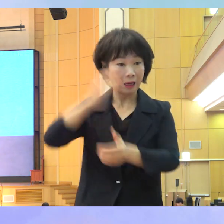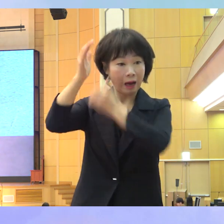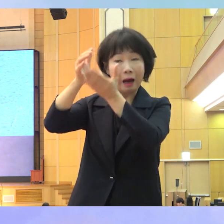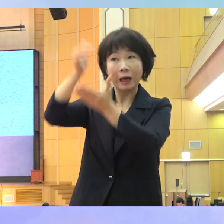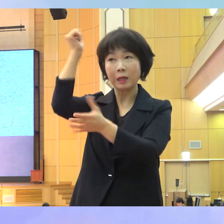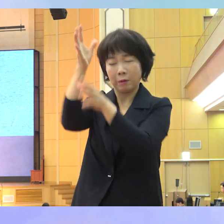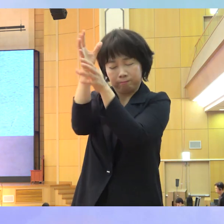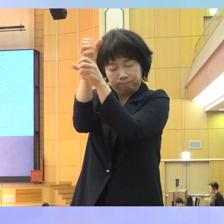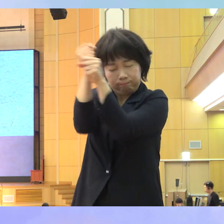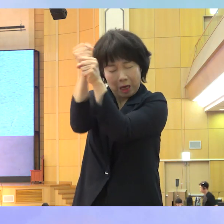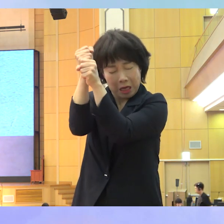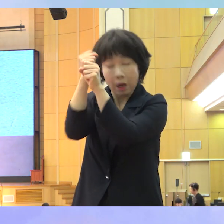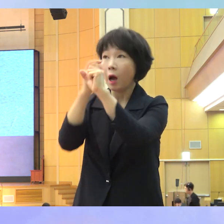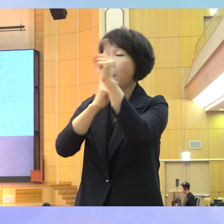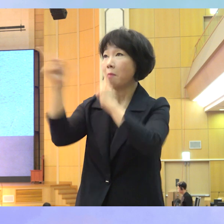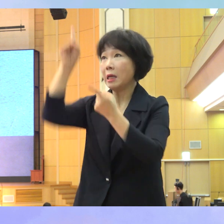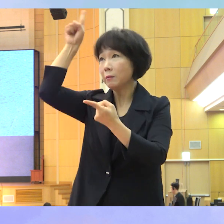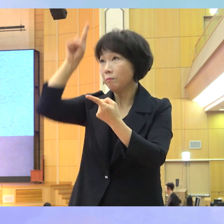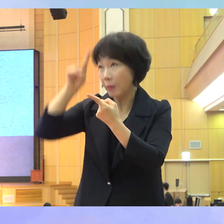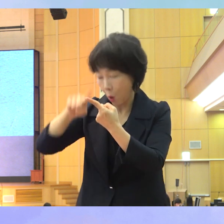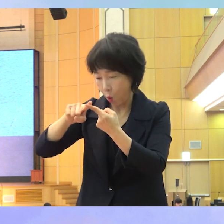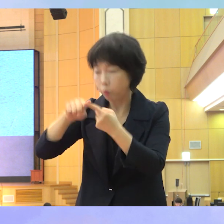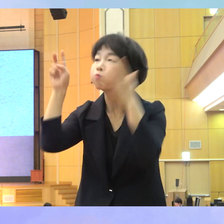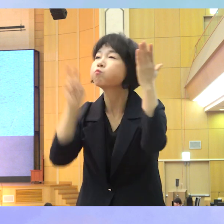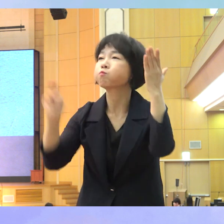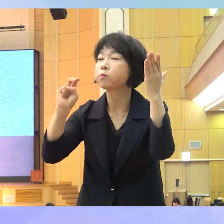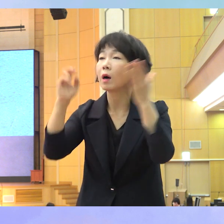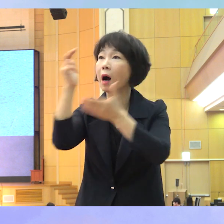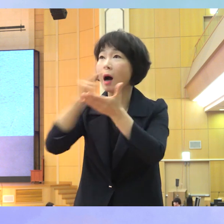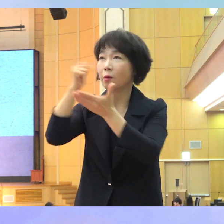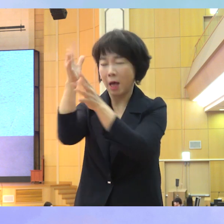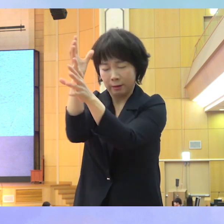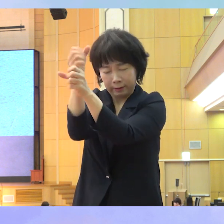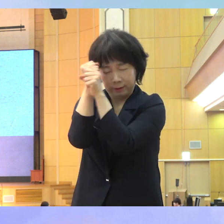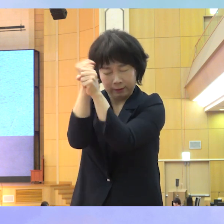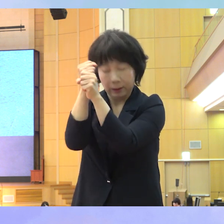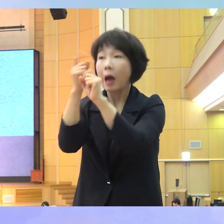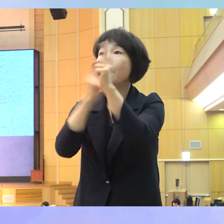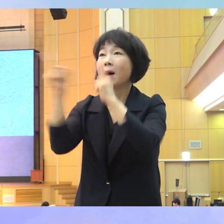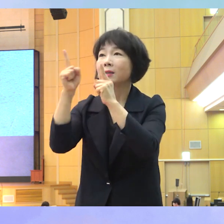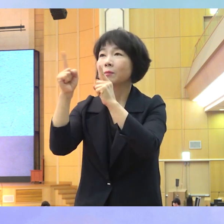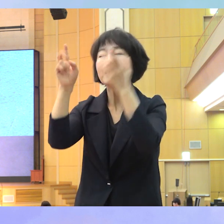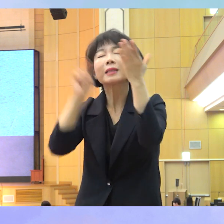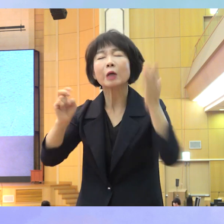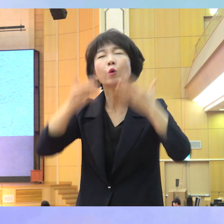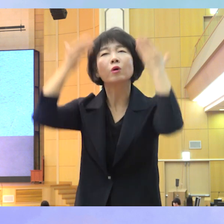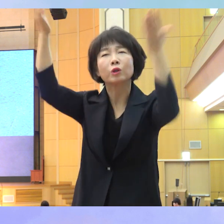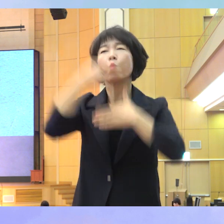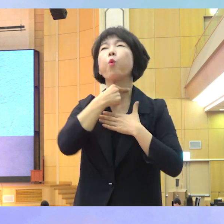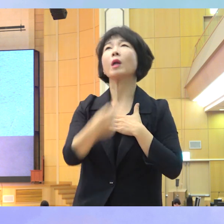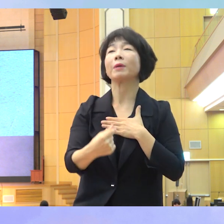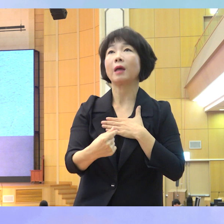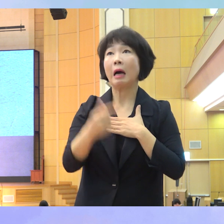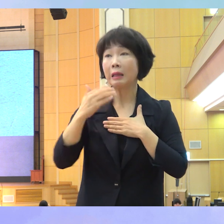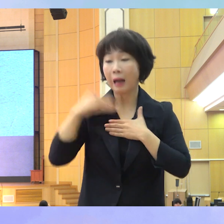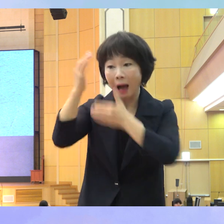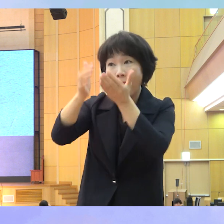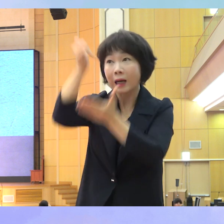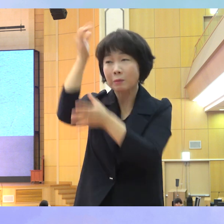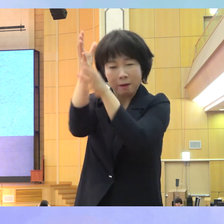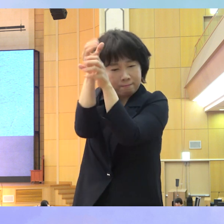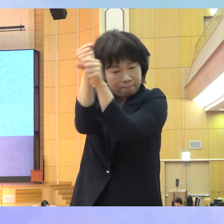하나님을 의지하여 그 말씀을 찬송하며 여호와를 의지하여 그 말씀을 찬송하리이다. 내가